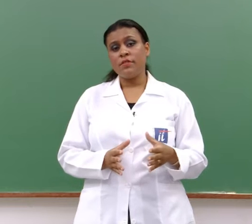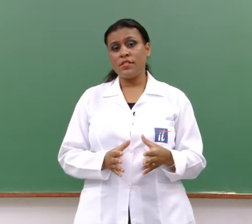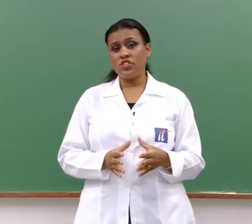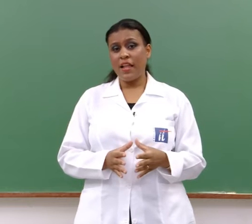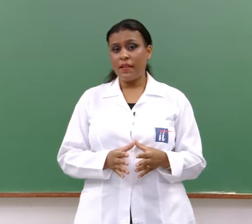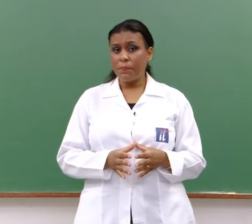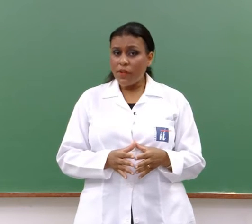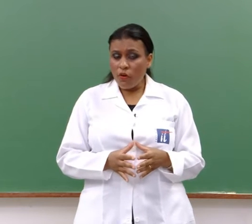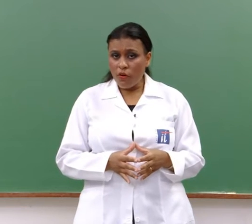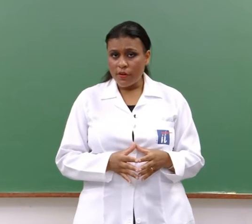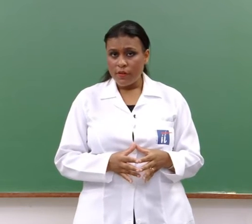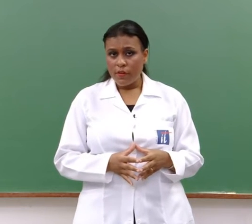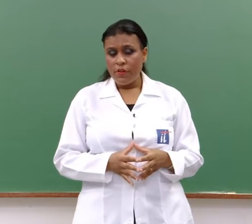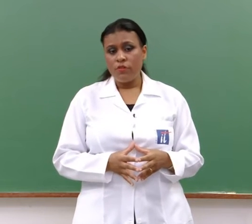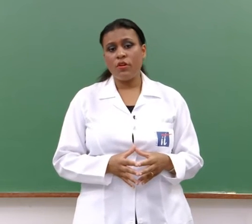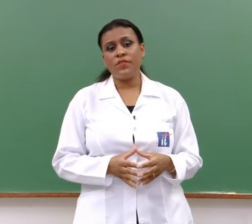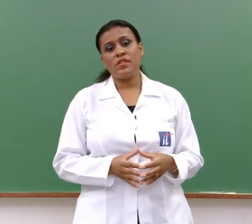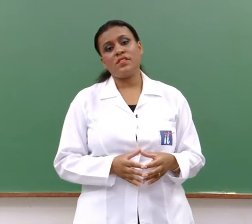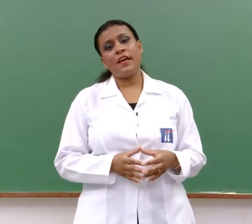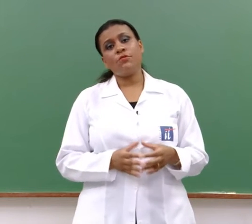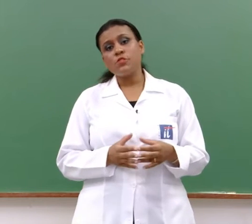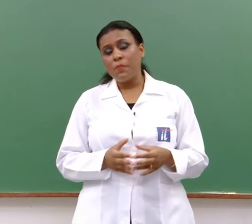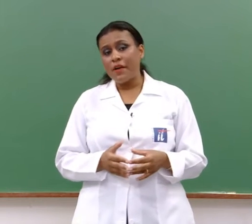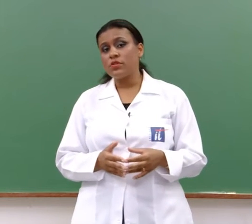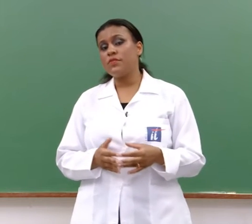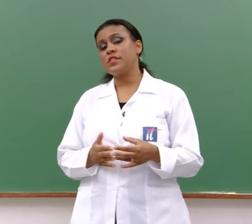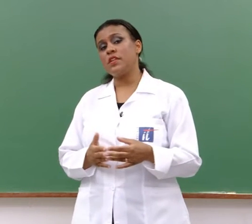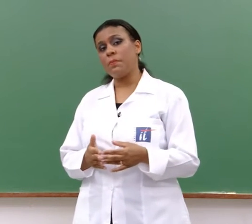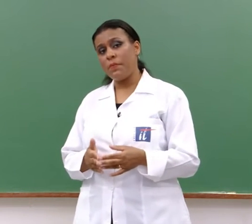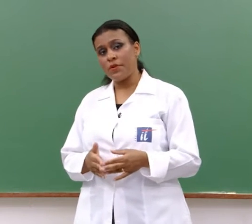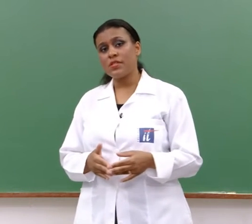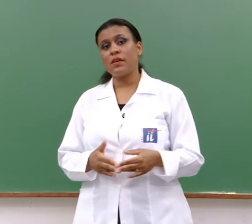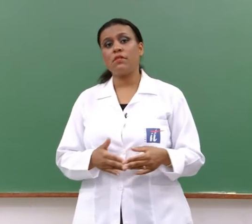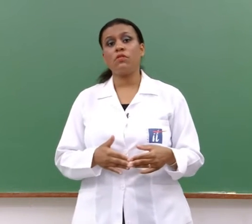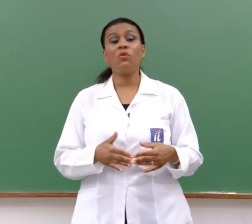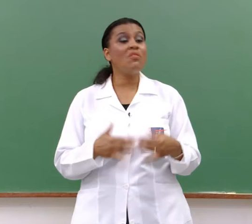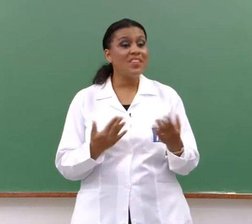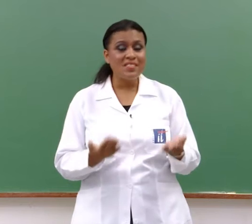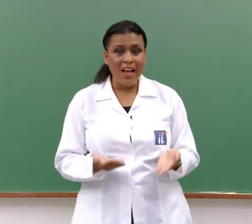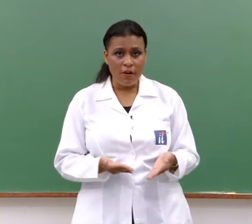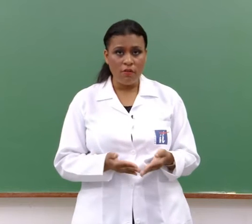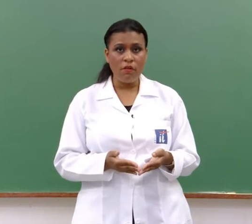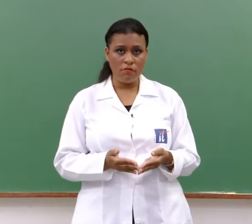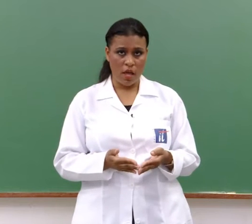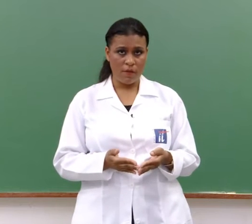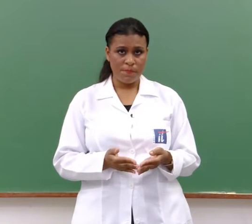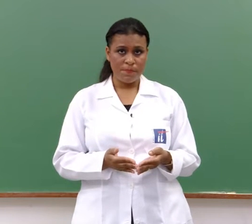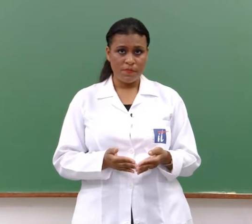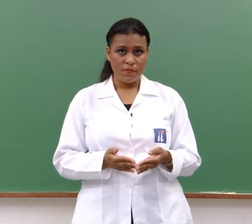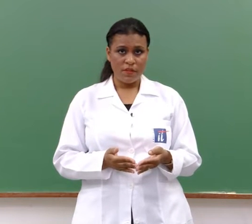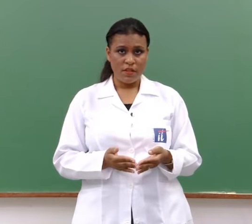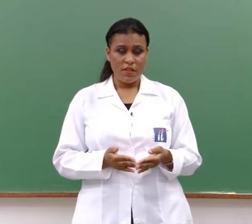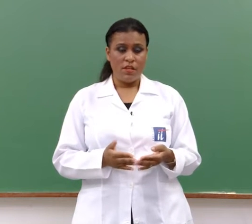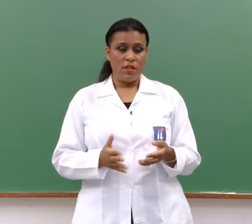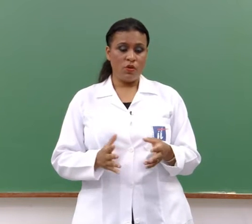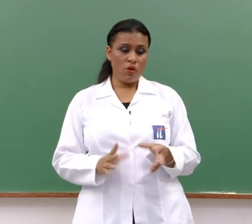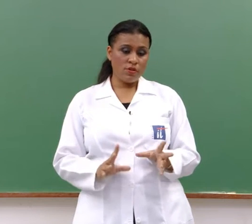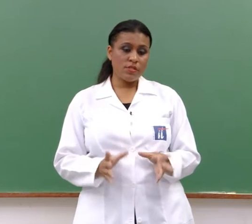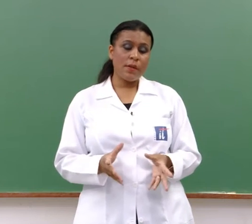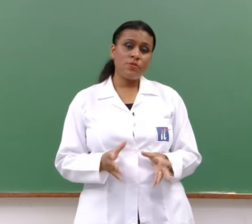existe nada pior do que você estar em um espaço que você não possa conversar com alguém. Eu gosto sempre de